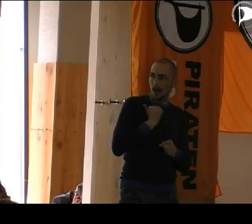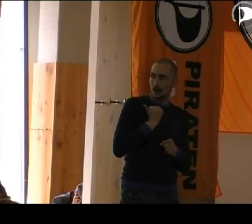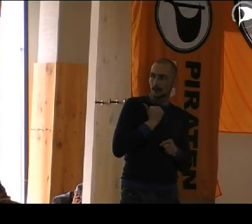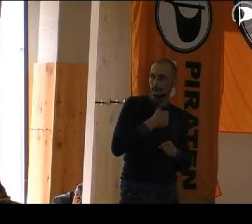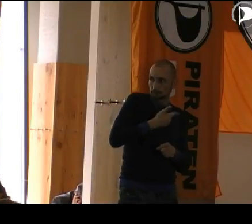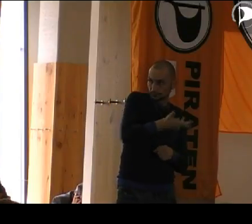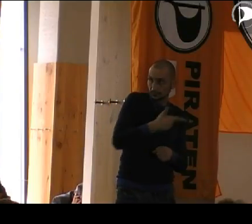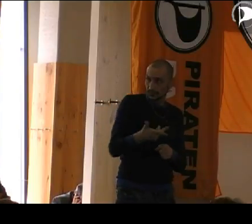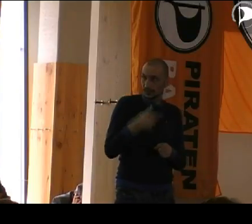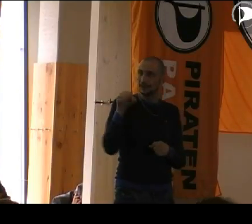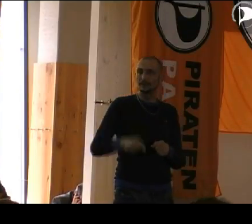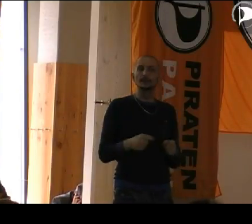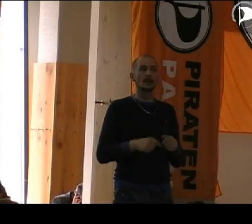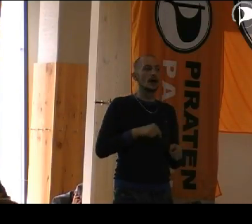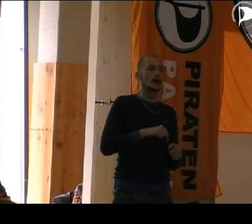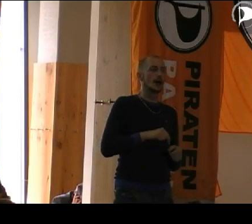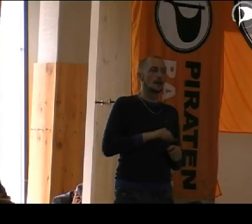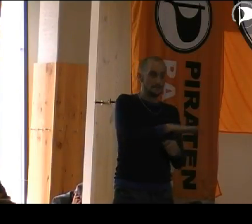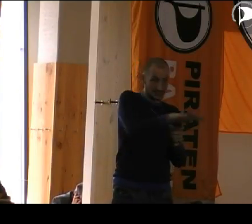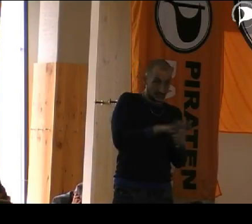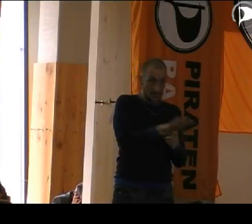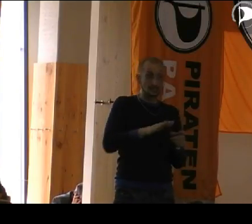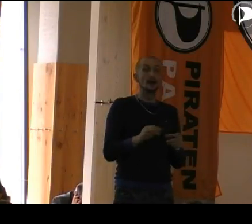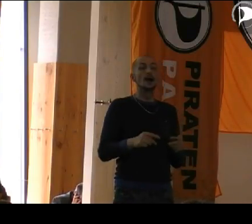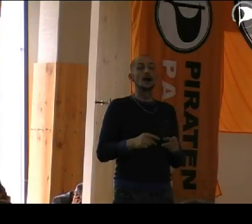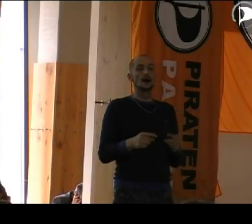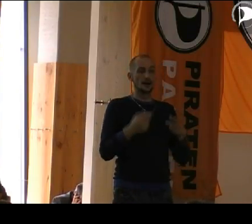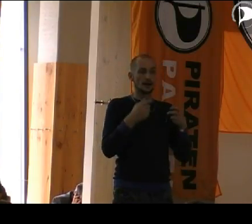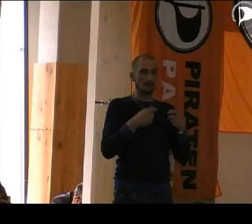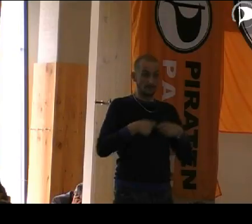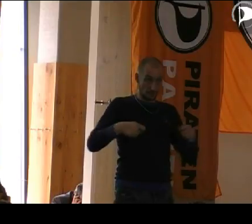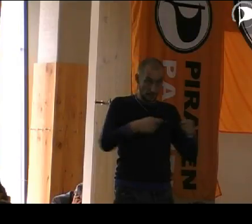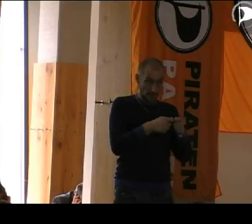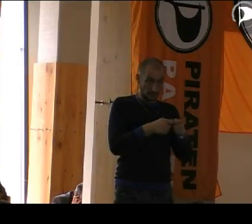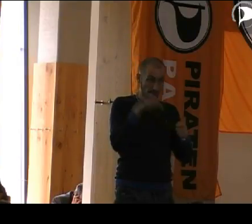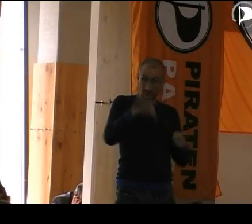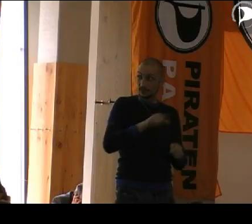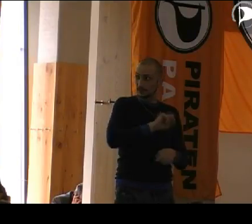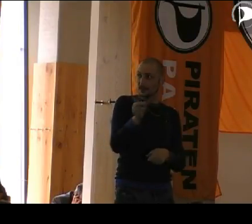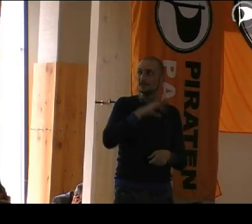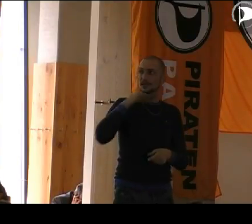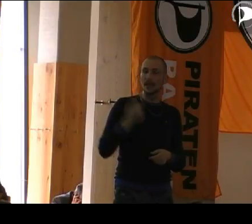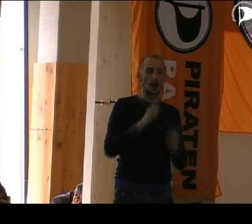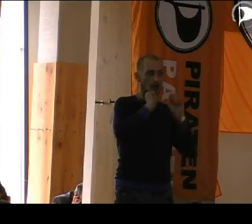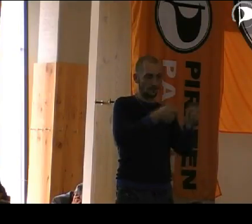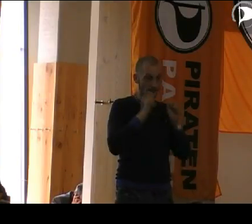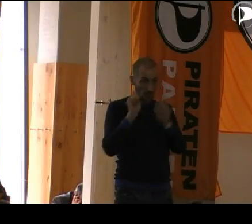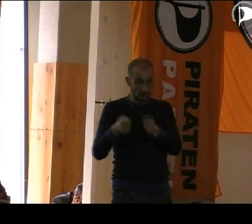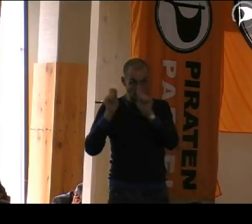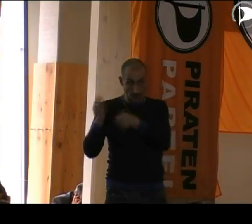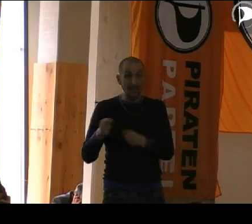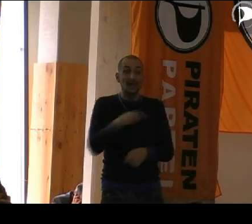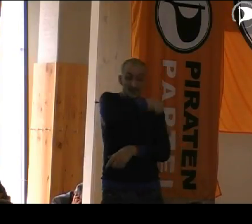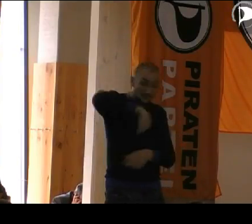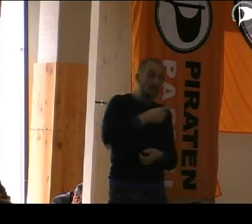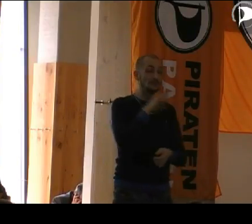bezirksverbände habe es absichtlich ist in kürze erhalten weil die einzige große aufgaben und wenn sich ein spieler mitziehen